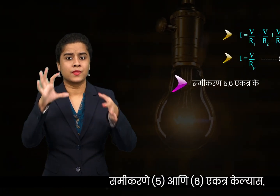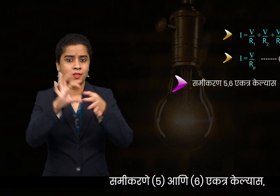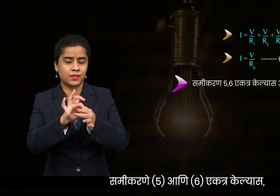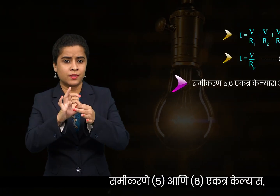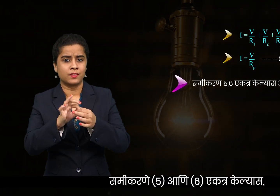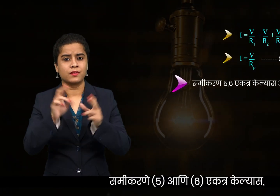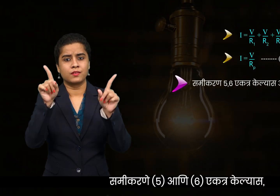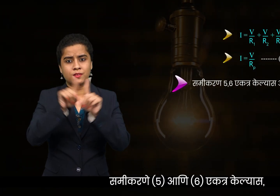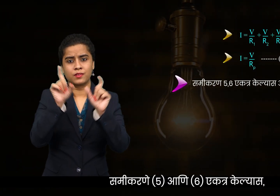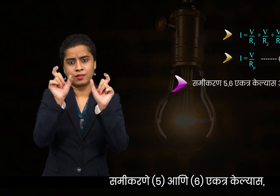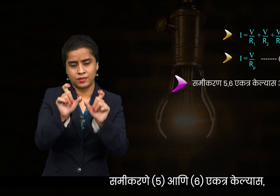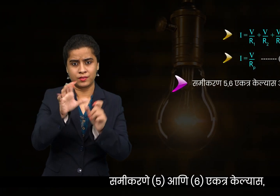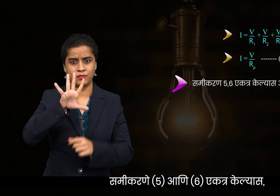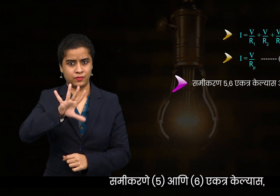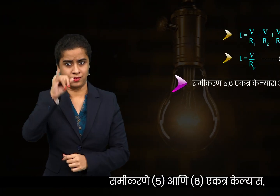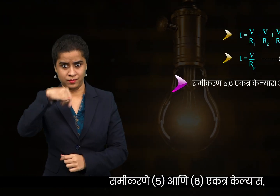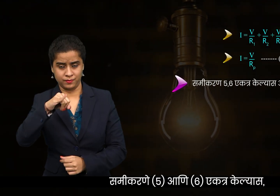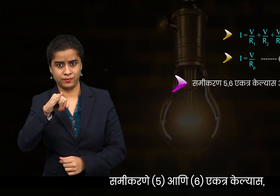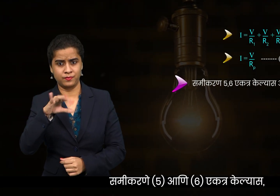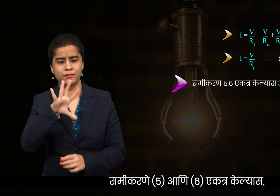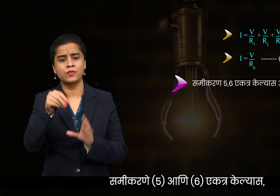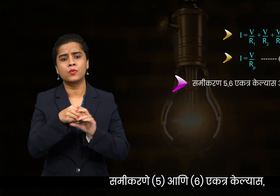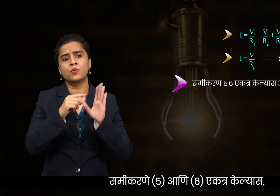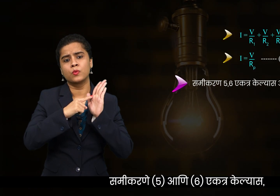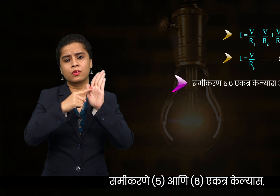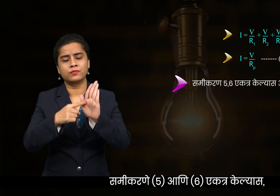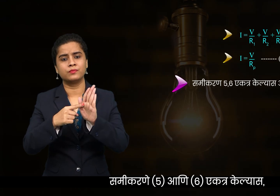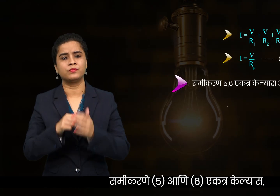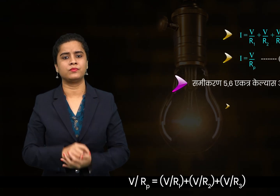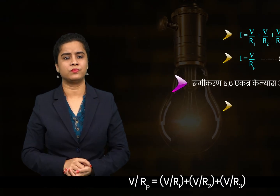समीकरणे 5 आणि 6 एकत्र केल्यास